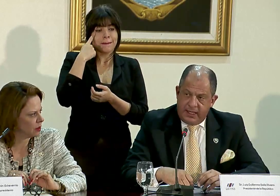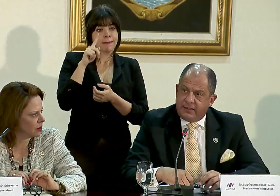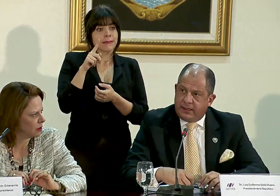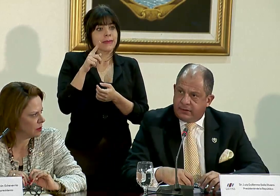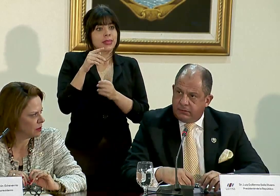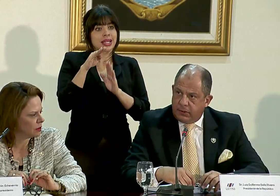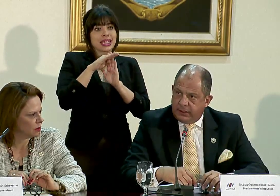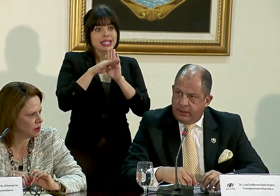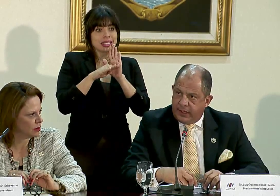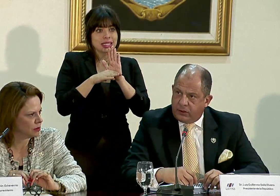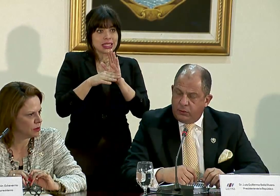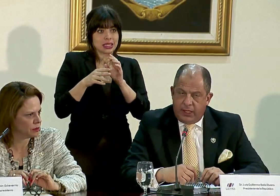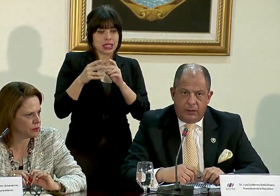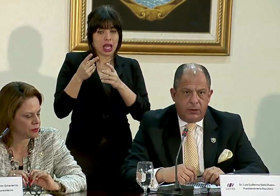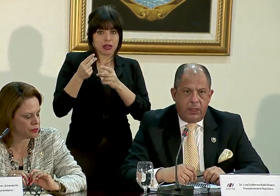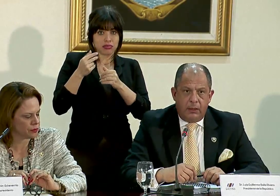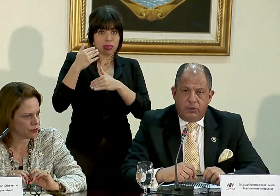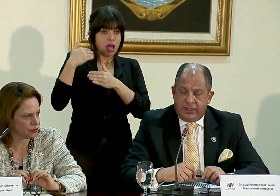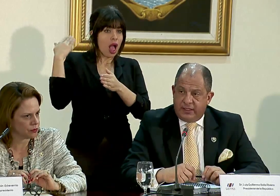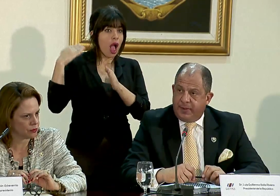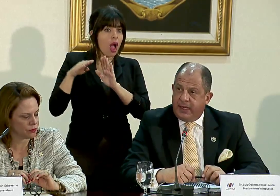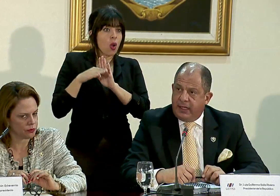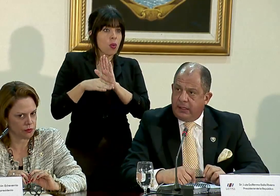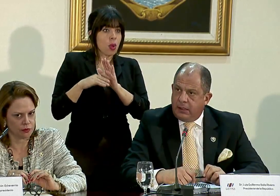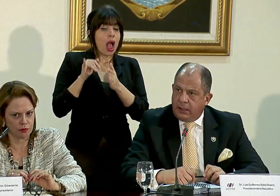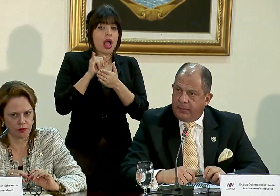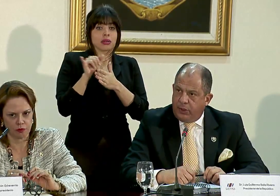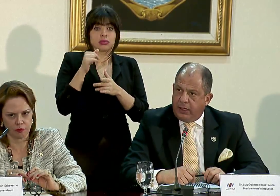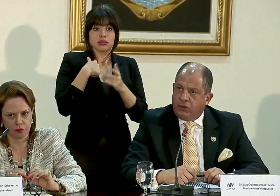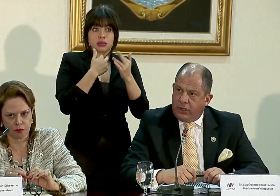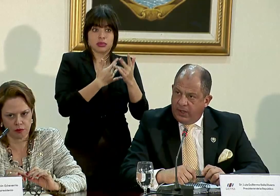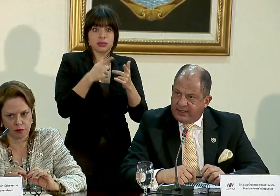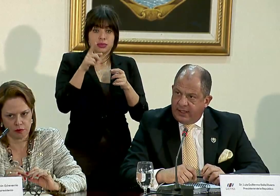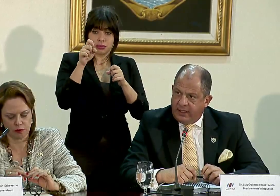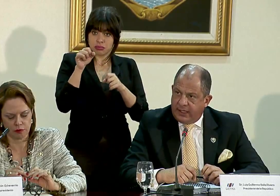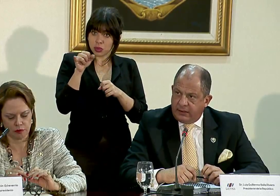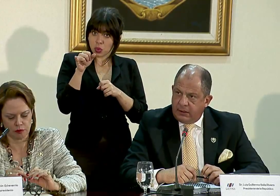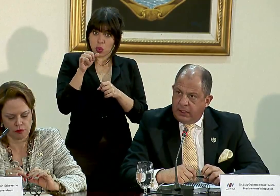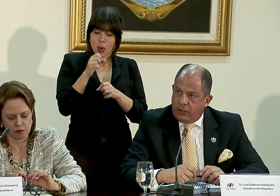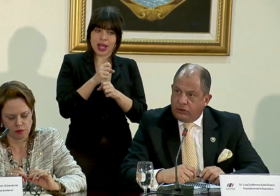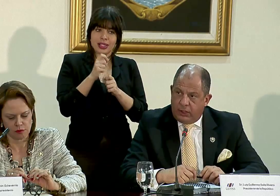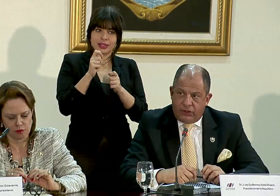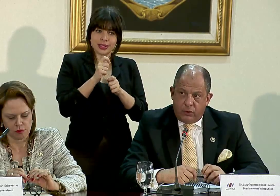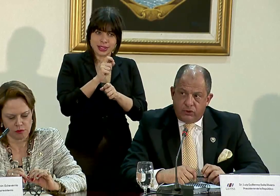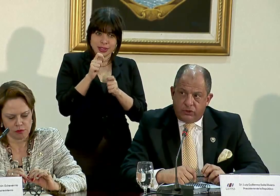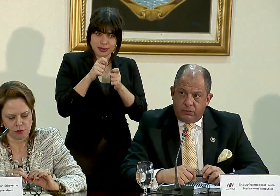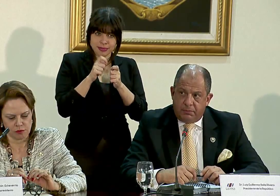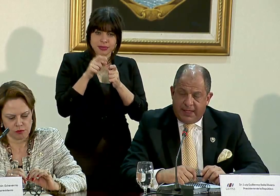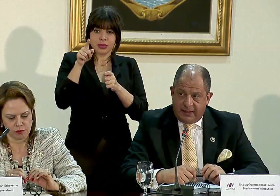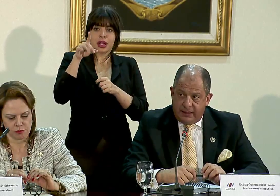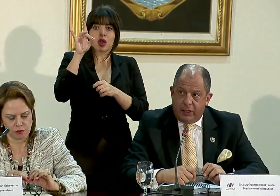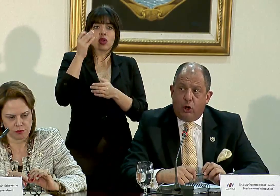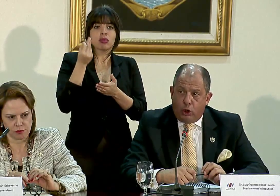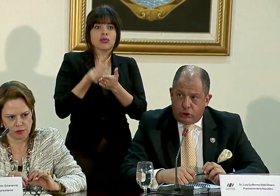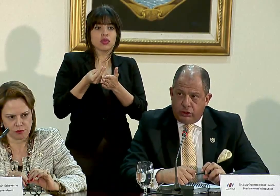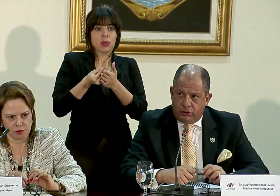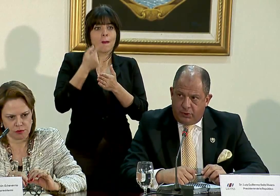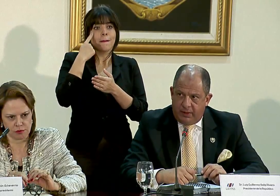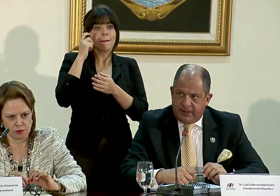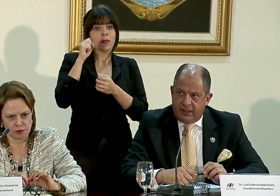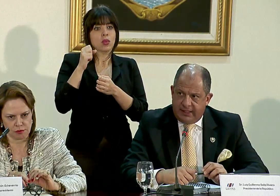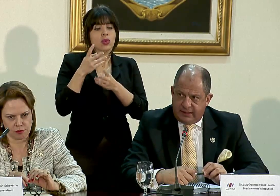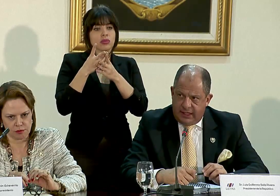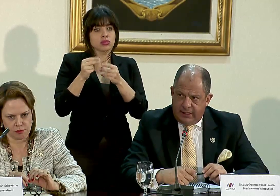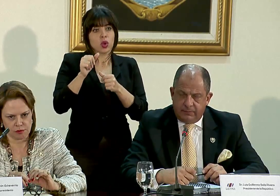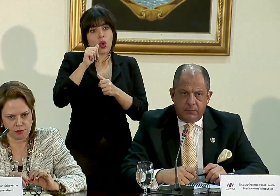las listas que se habían acumulado pues así esperaría que puedan con igual celeridad encontrar los recursos para atender otros de